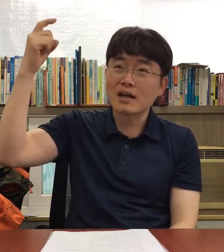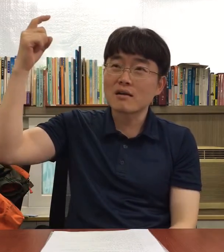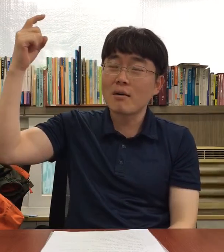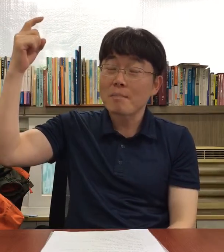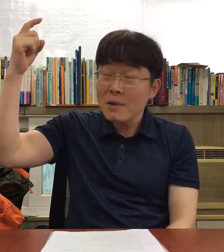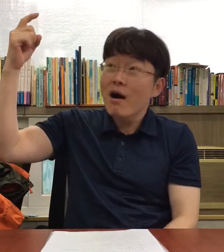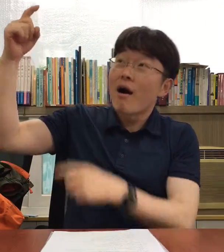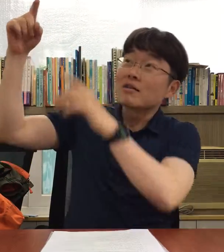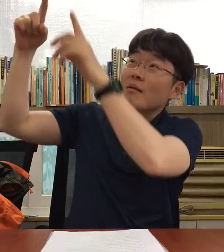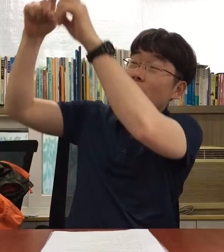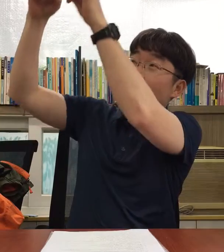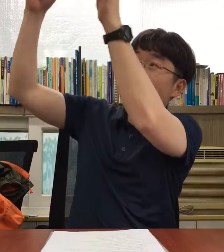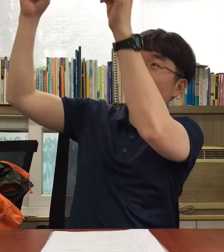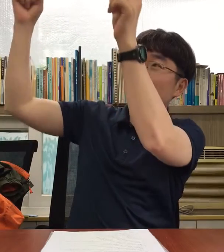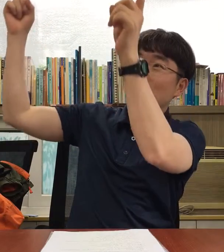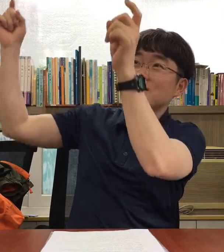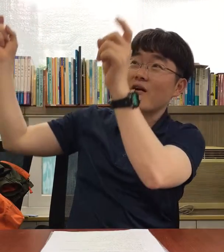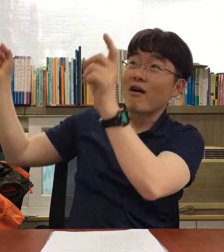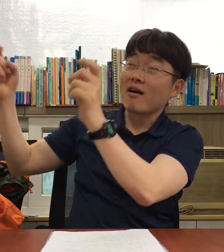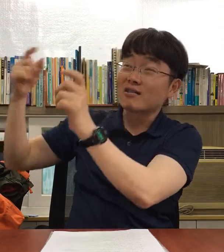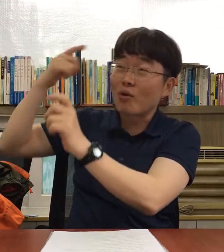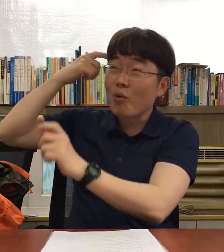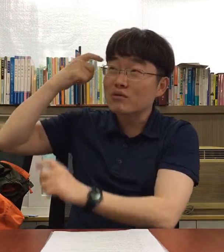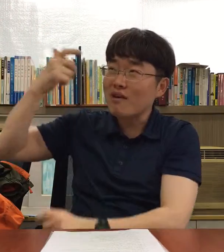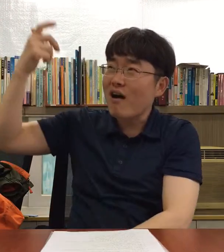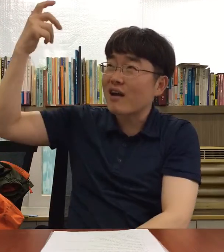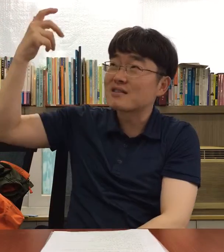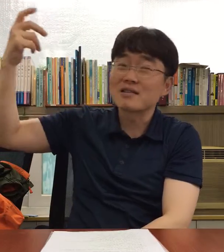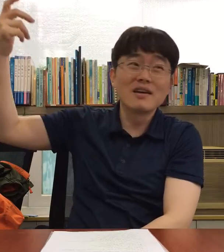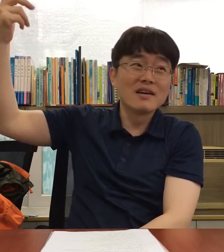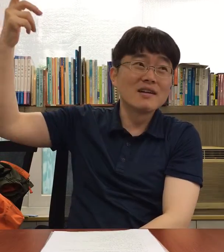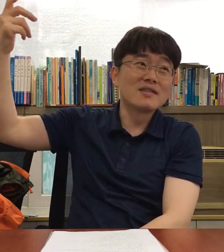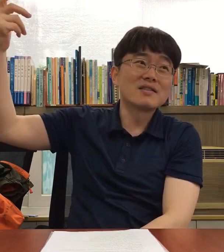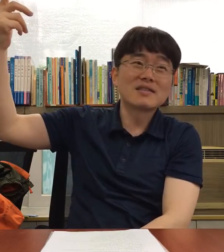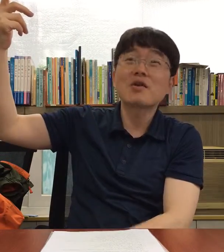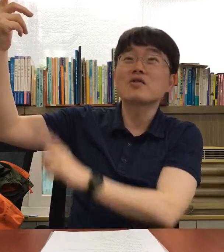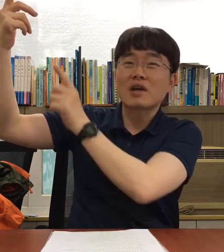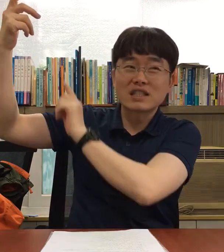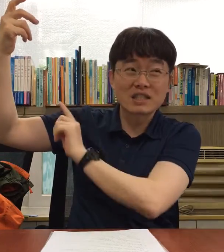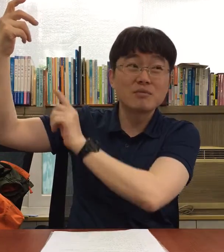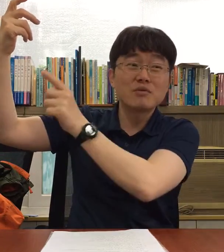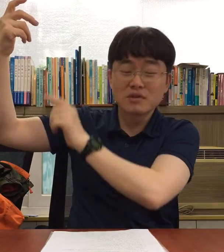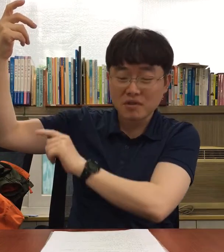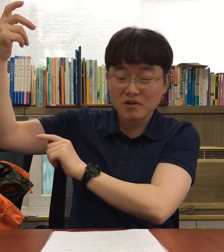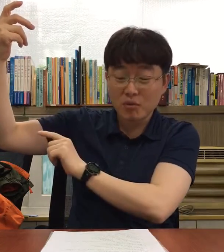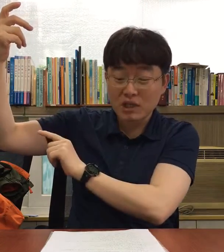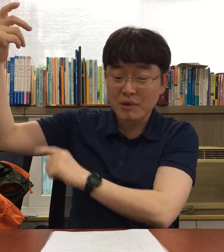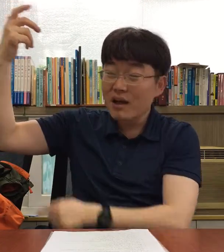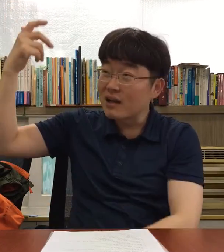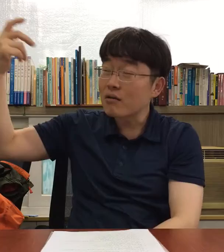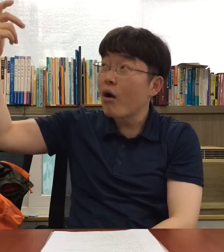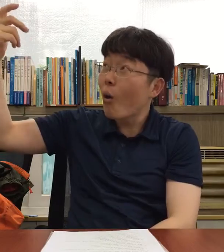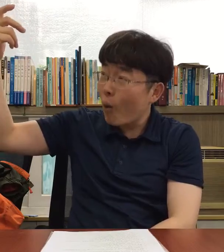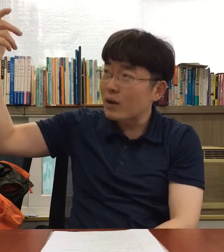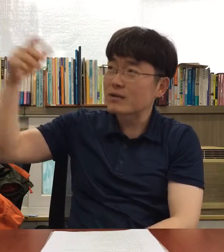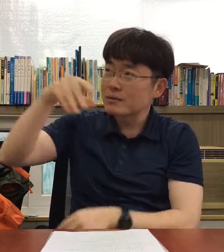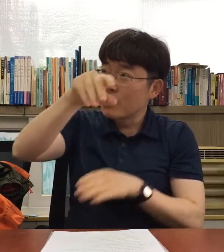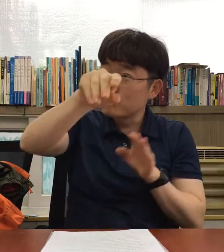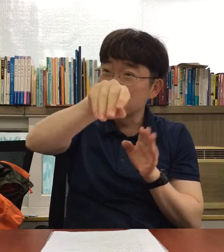해서 막 이렇게 그래요. 그래서 영혼을 싹 섞어서 같이 그 부분을 섞어서 보자면 해서